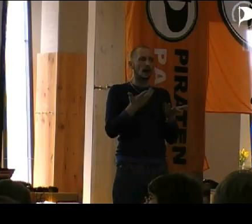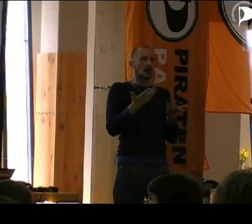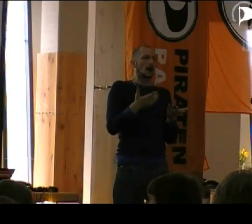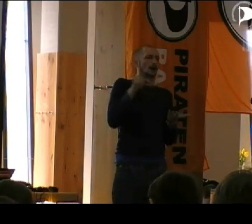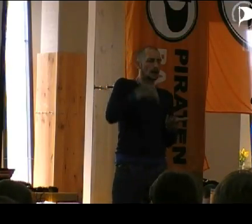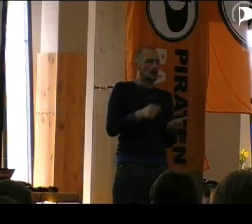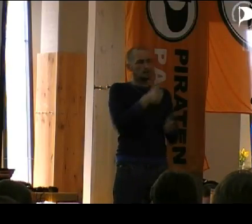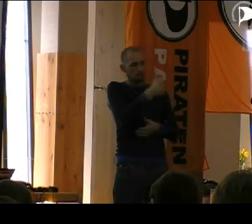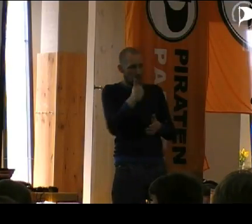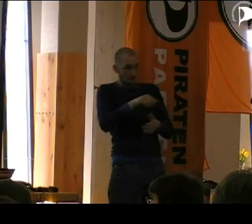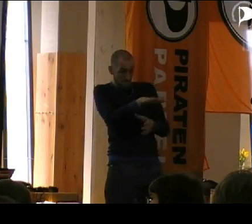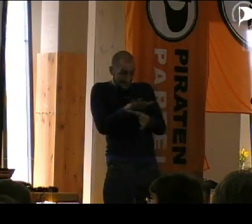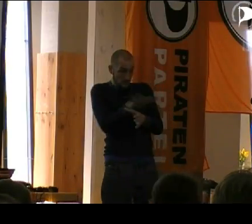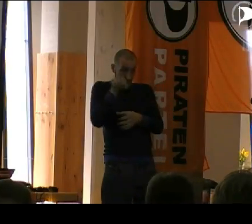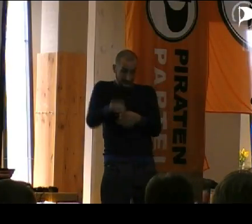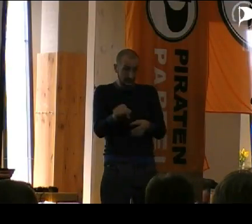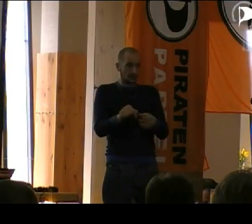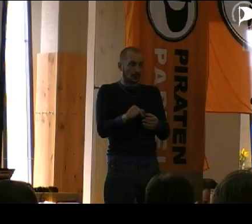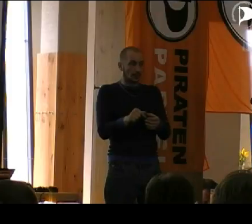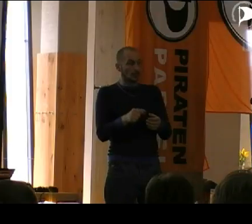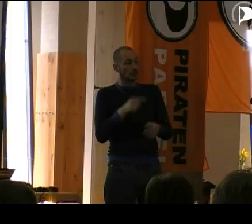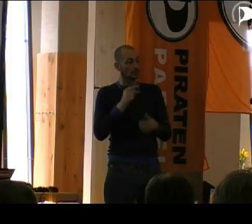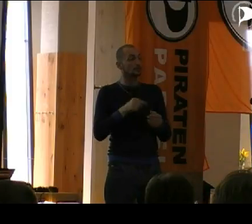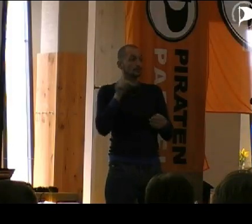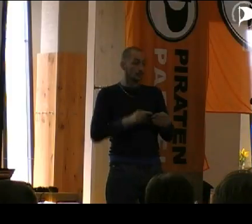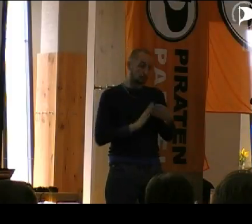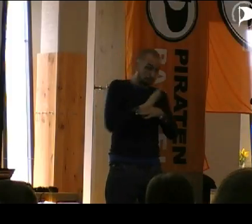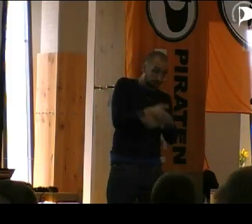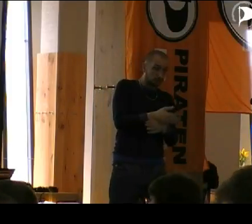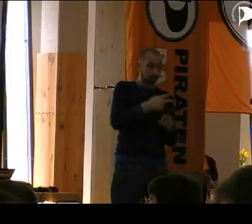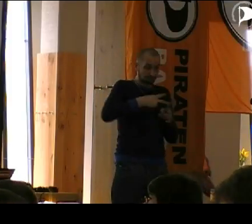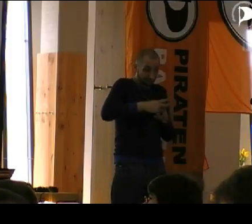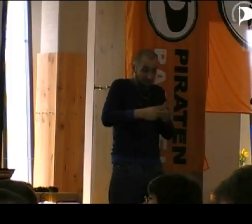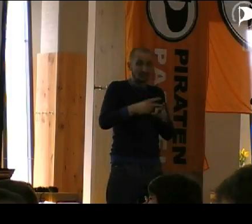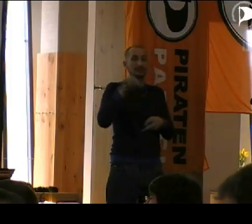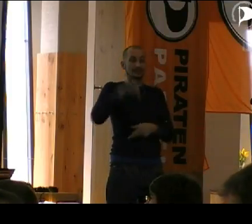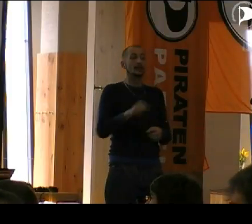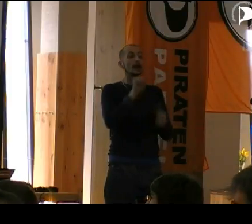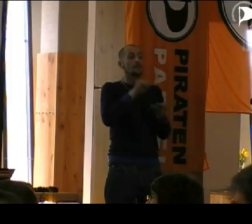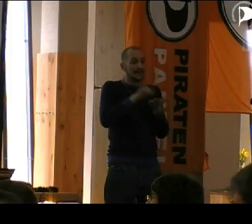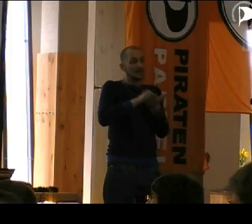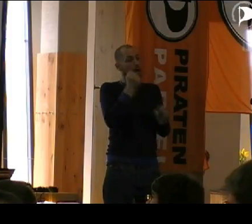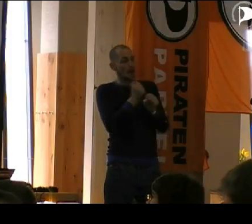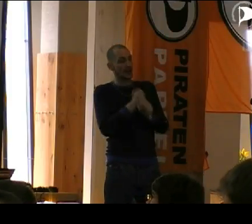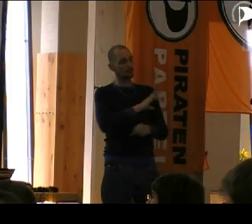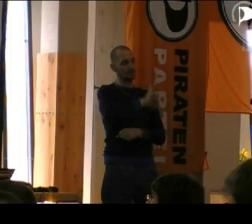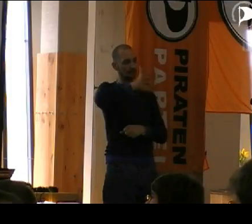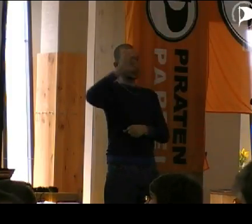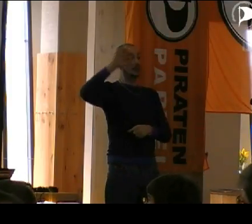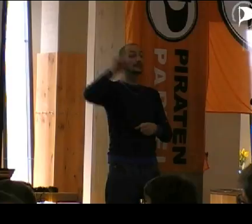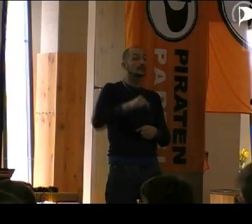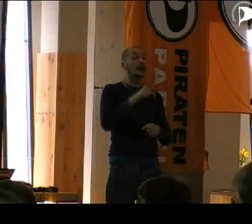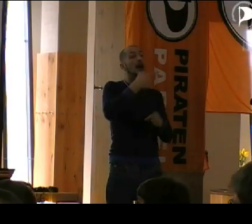bezirke sie noch nicht übermäßig vorbeischauen aber ich denke dass wir das ändern dass für die pressearbeit auch weiter verbessern die ganzen anderen